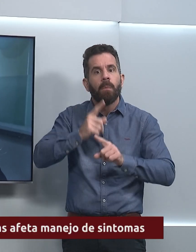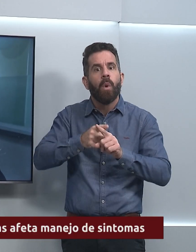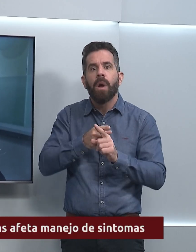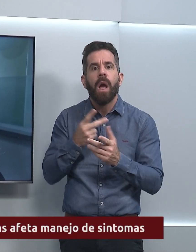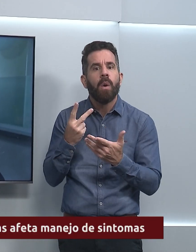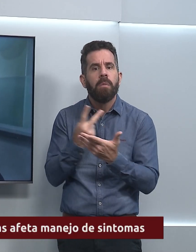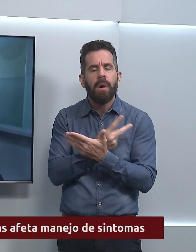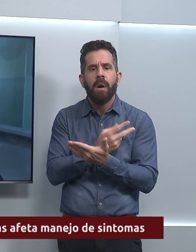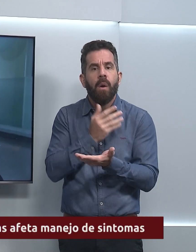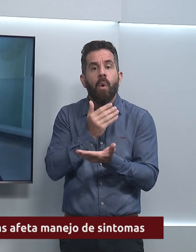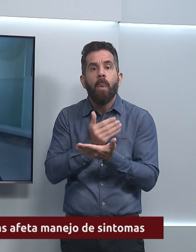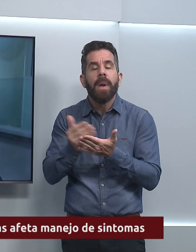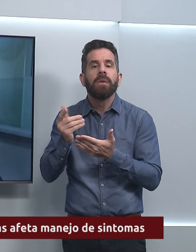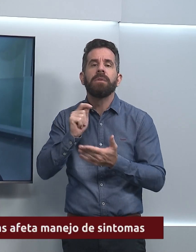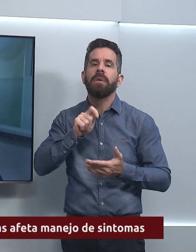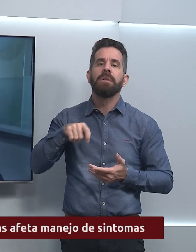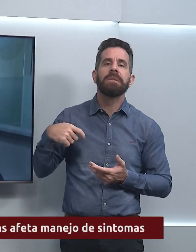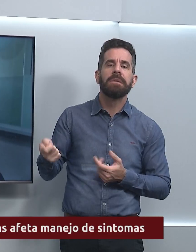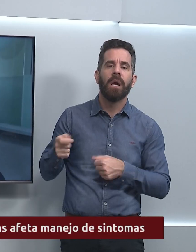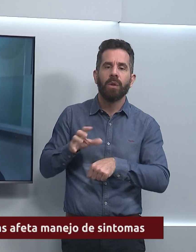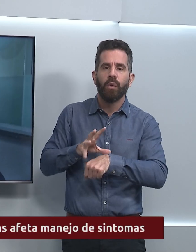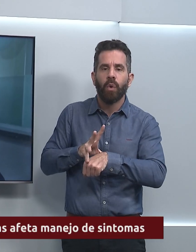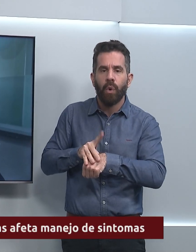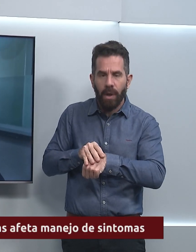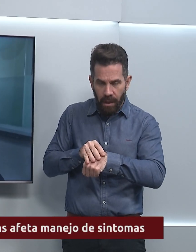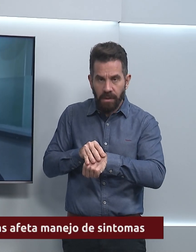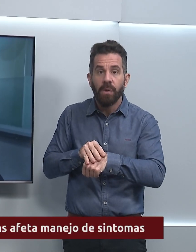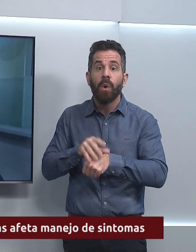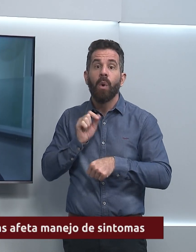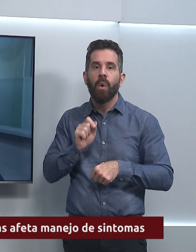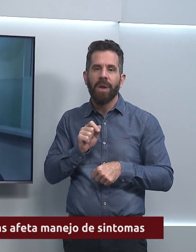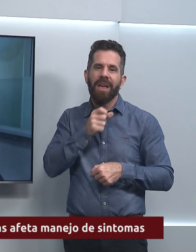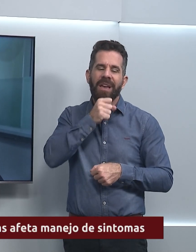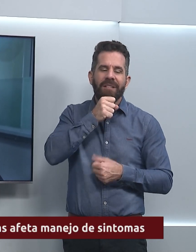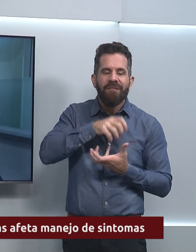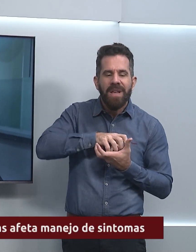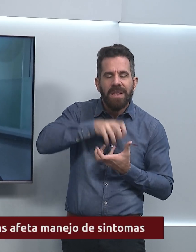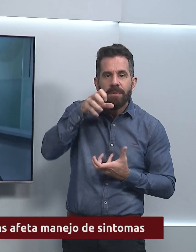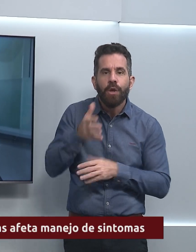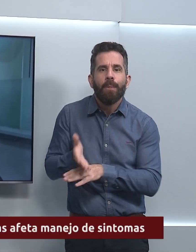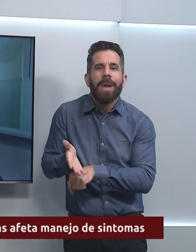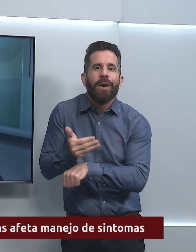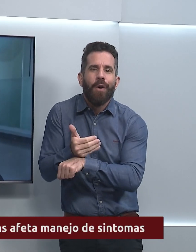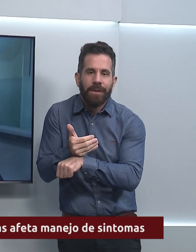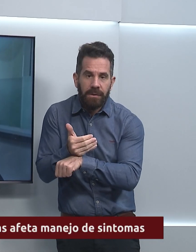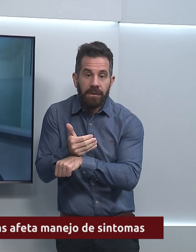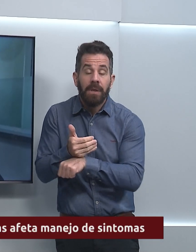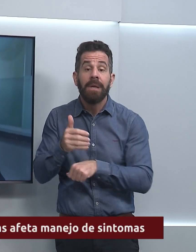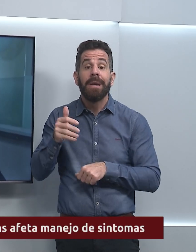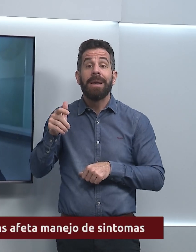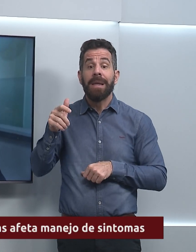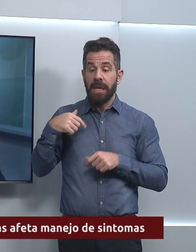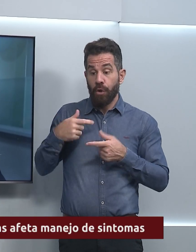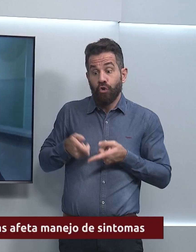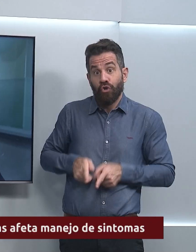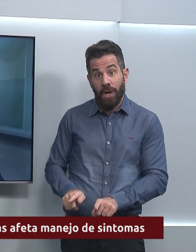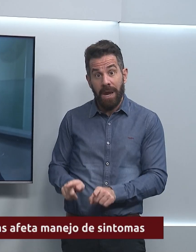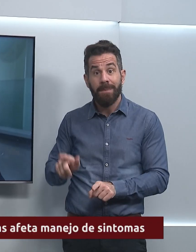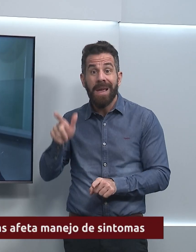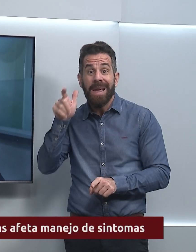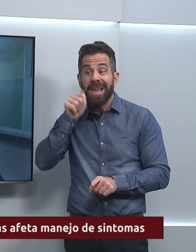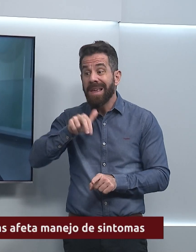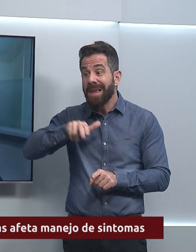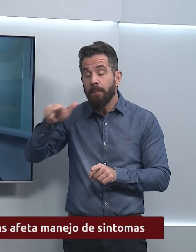comecei com envelhecimento precoce, eu sou gêmea univitelina, minha irmã na mesma idade, no mesmo processo